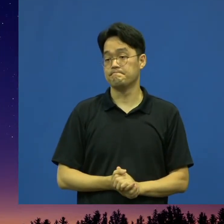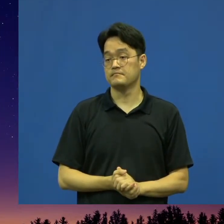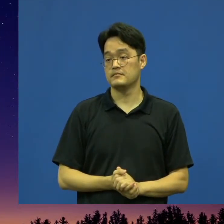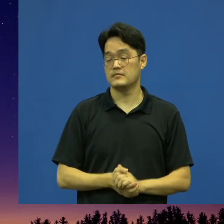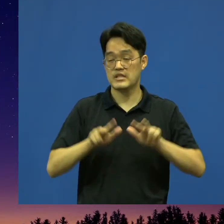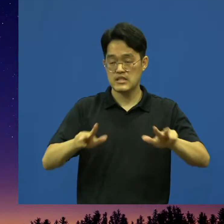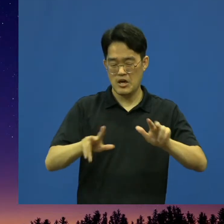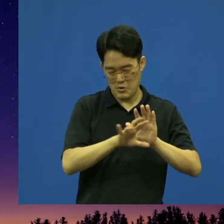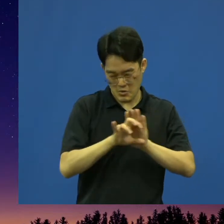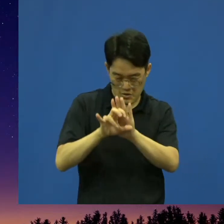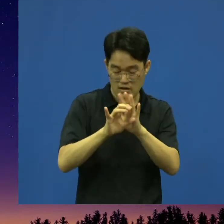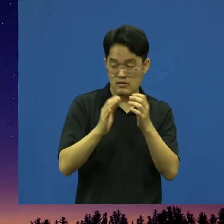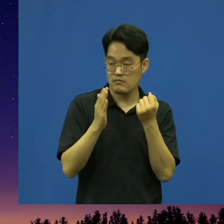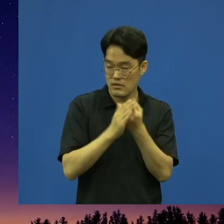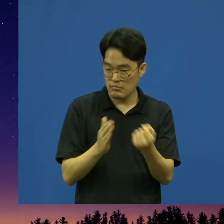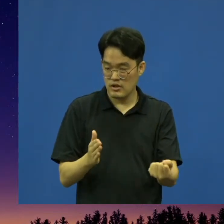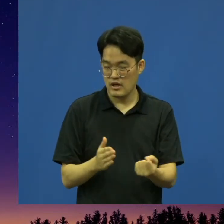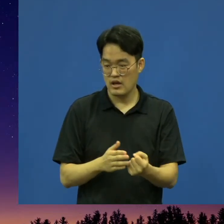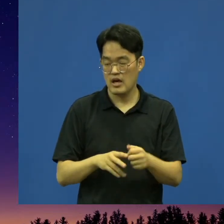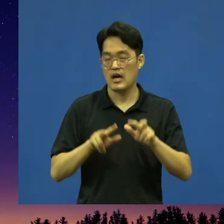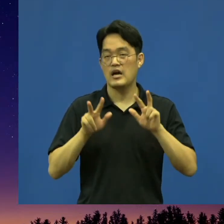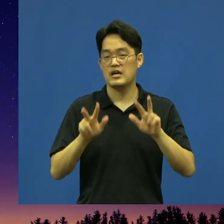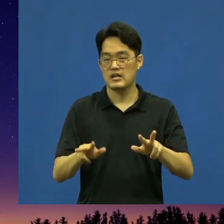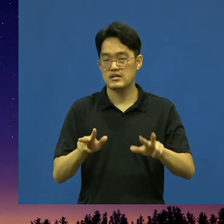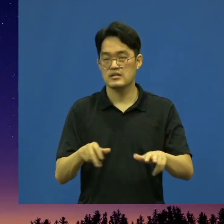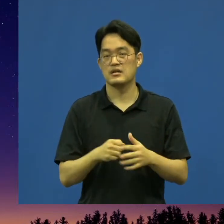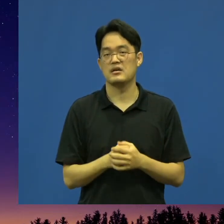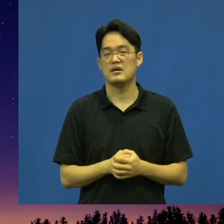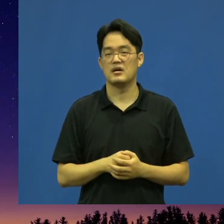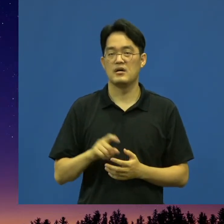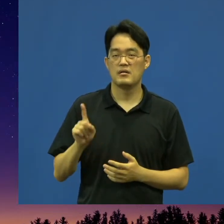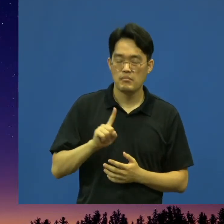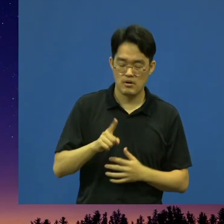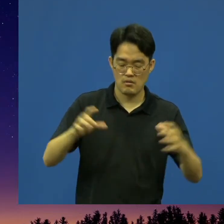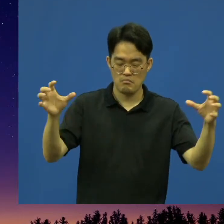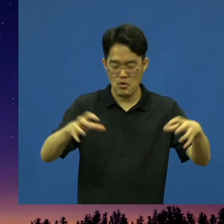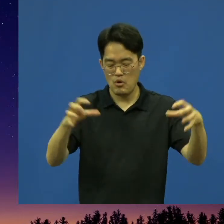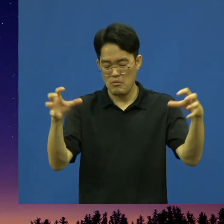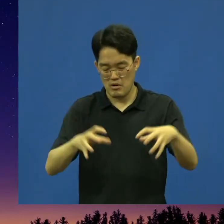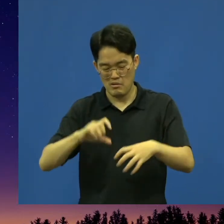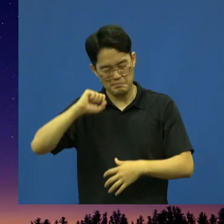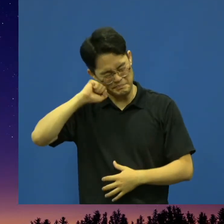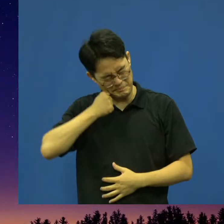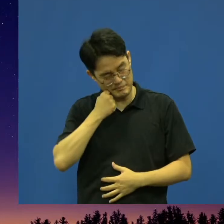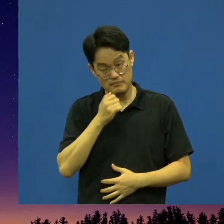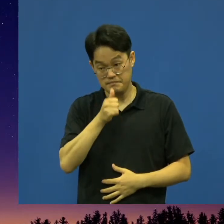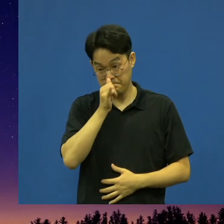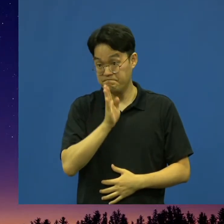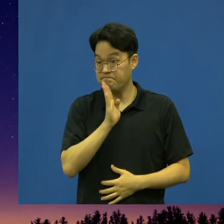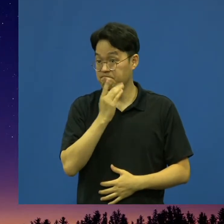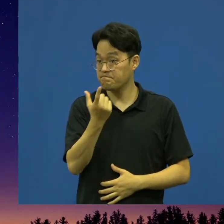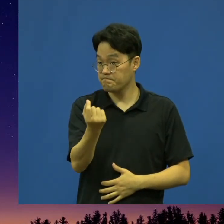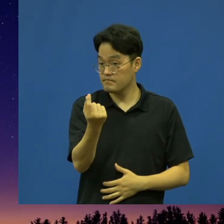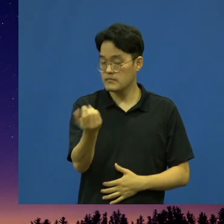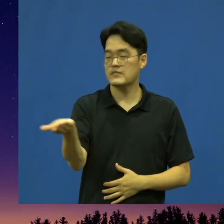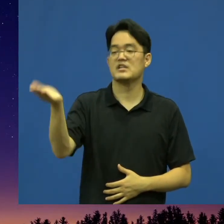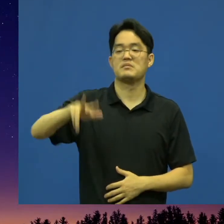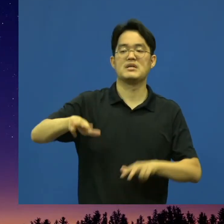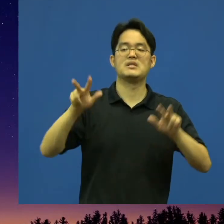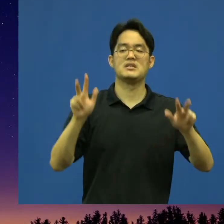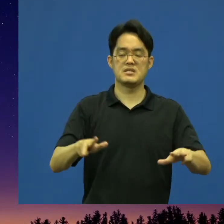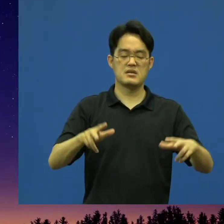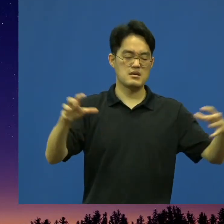코로나 때문에 회집과 대면에 여전히 일정한 정도의 어려움이 따르겠지만 이제부터